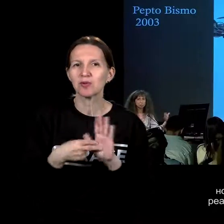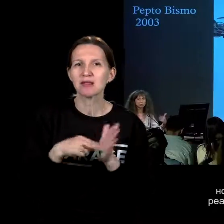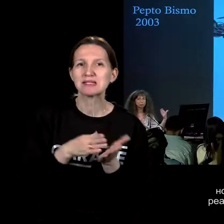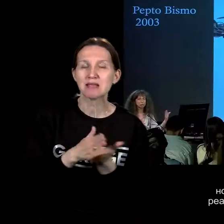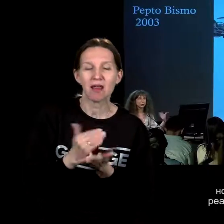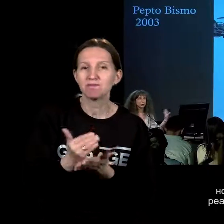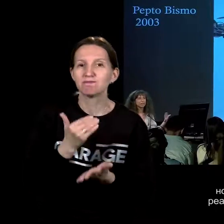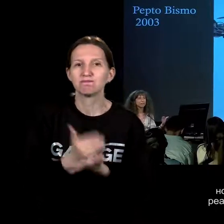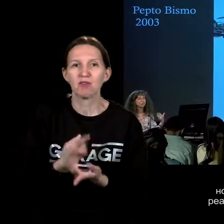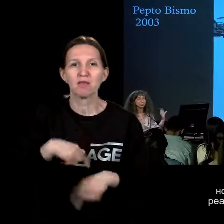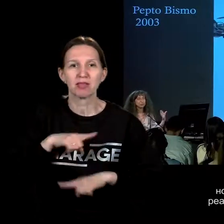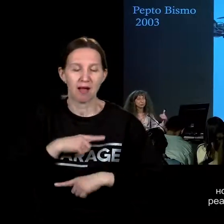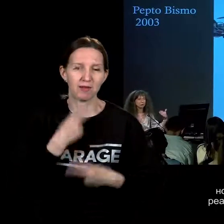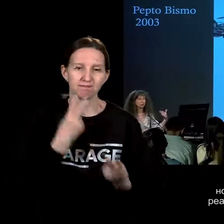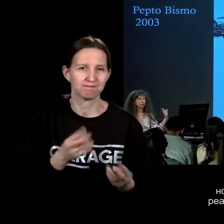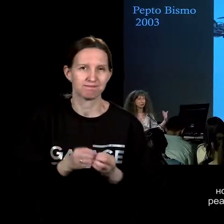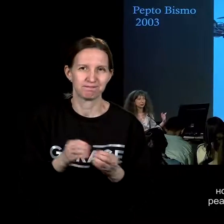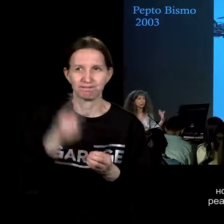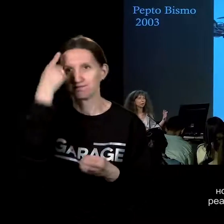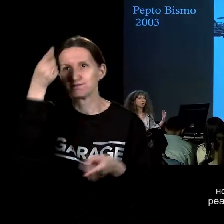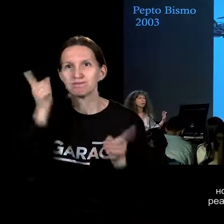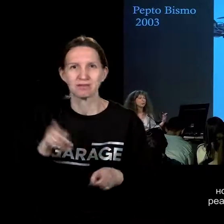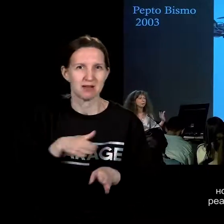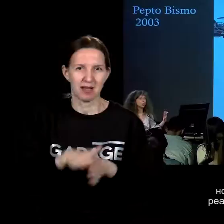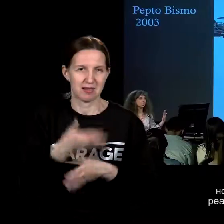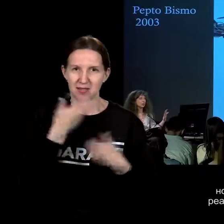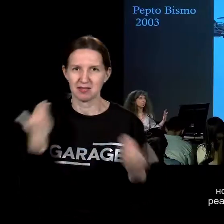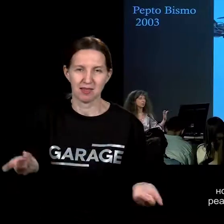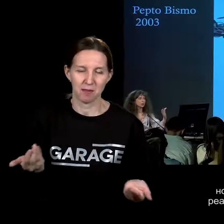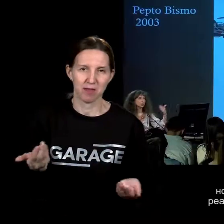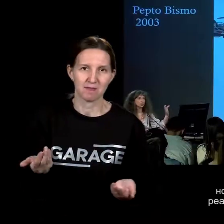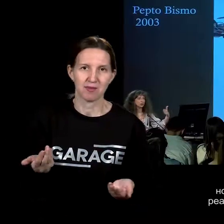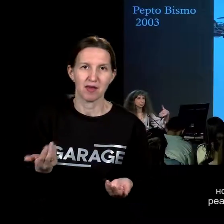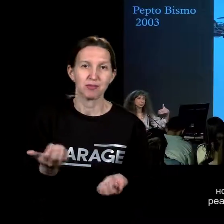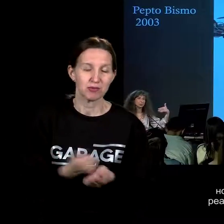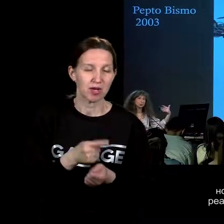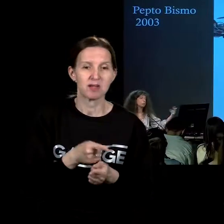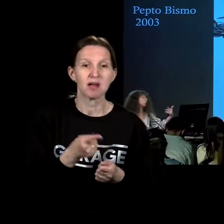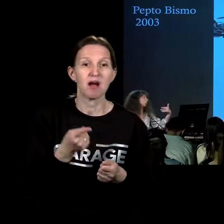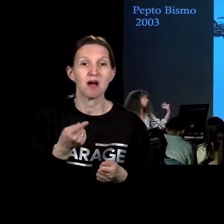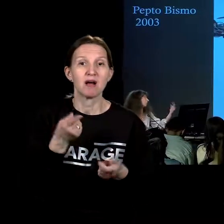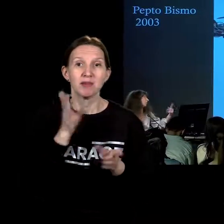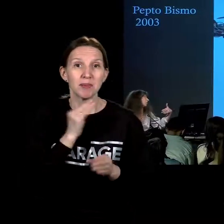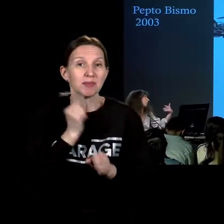утопическим. Полная его реализация этого проекта была каждый раз отсрочена, и в конце концов эти все